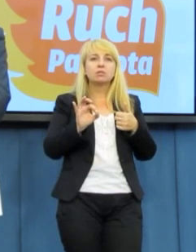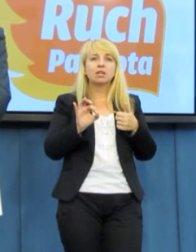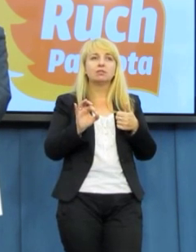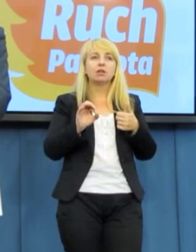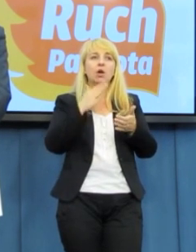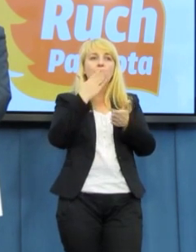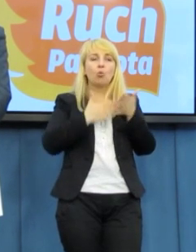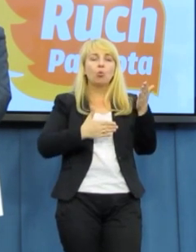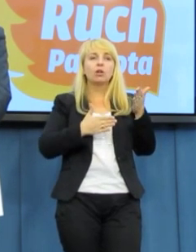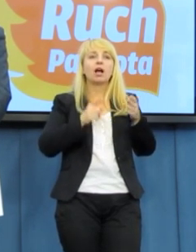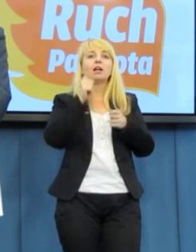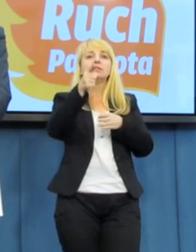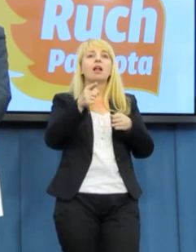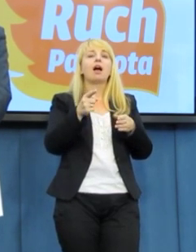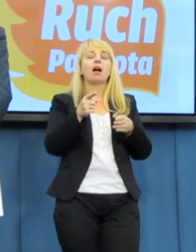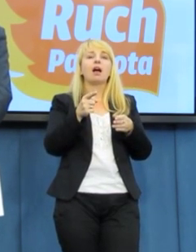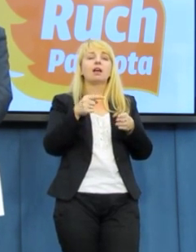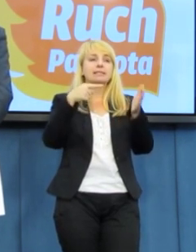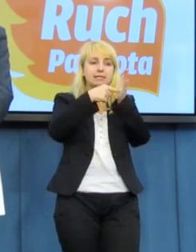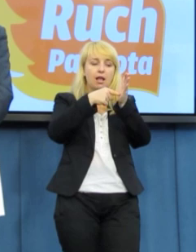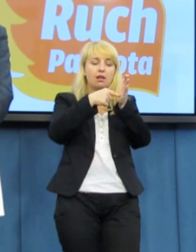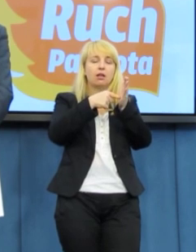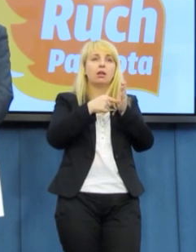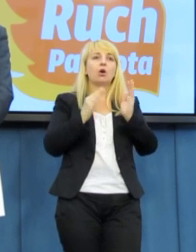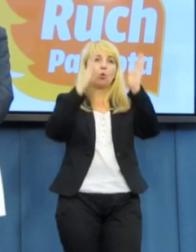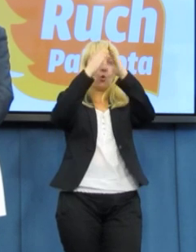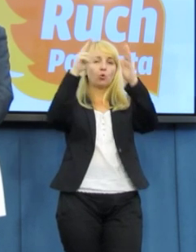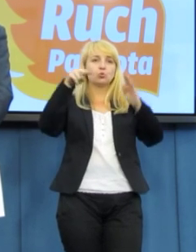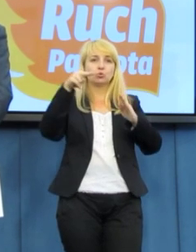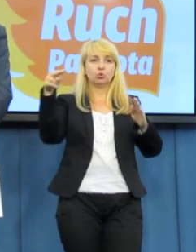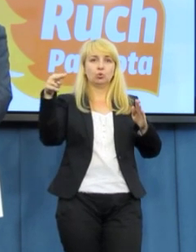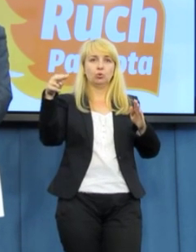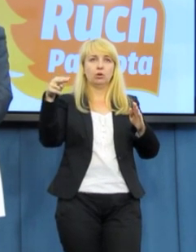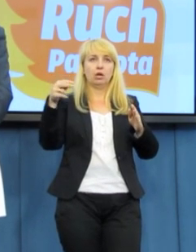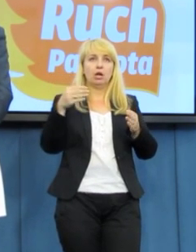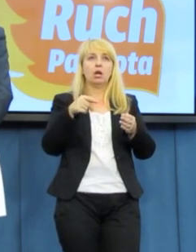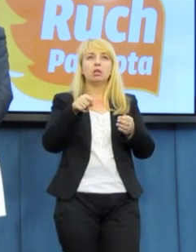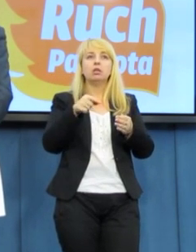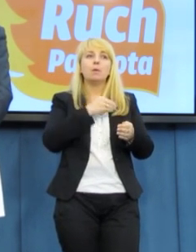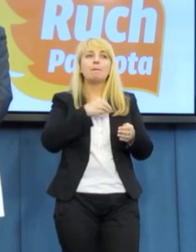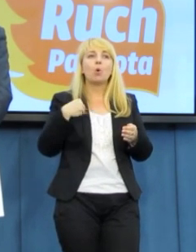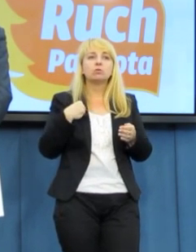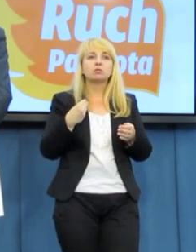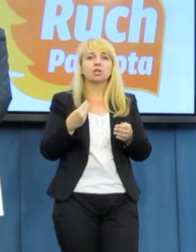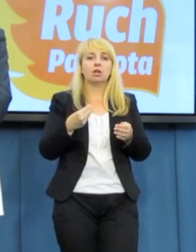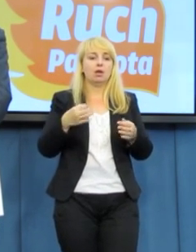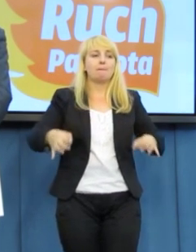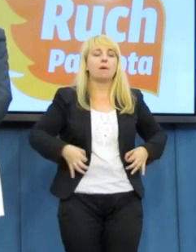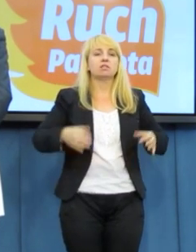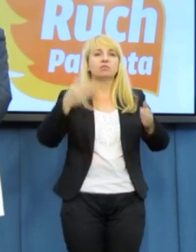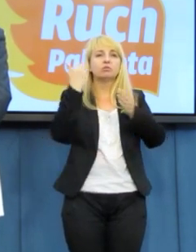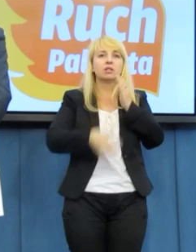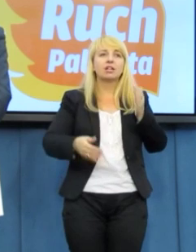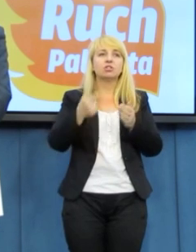podatkowego na cele związane z kultem religijnym. Z tego tytułu polskie państwo traci około 250